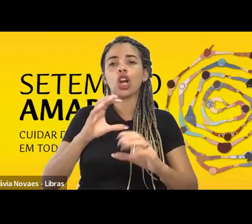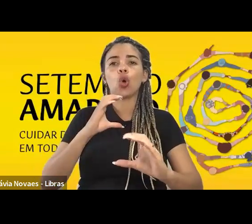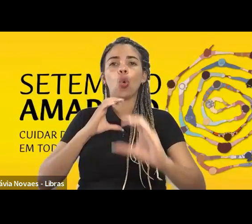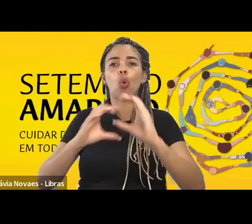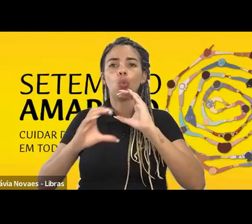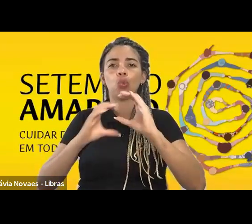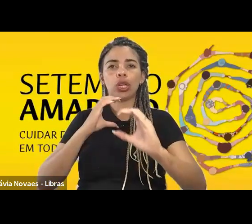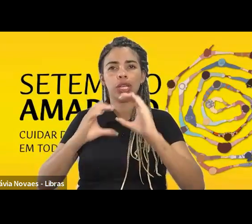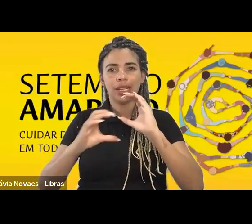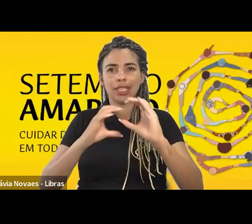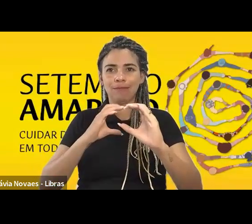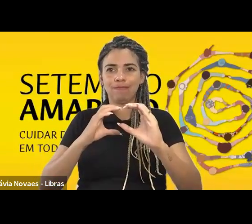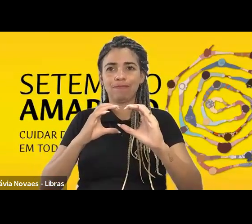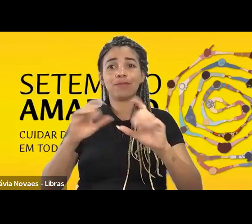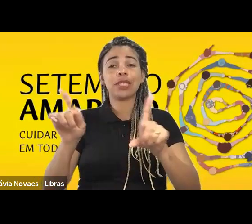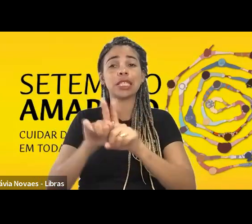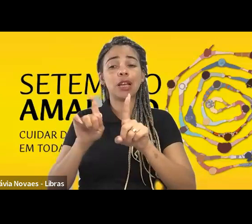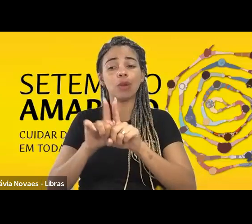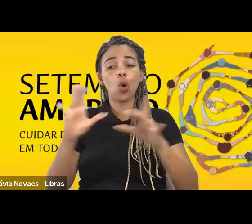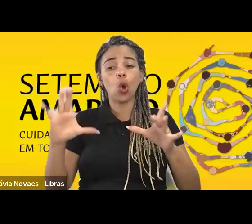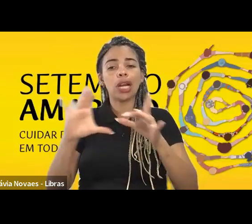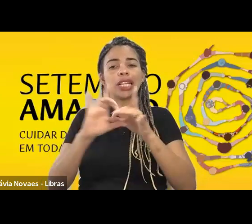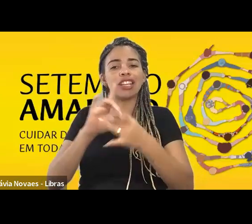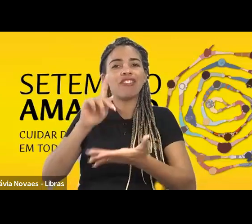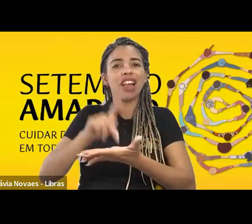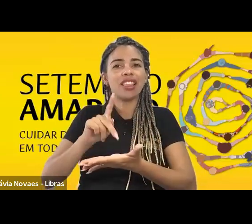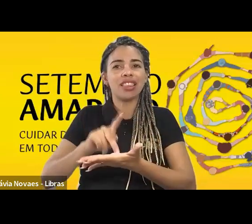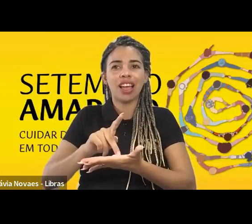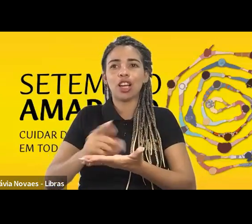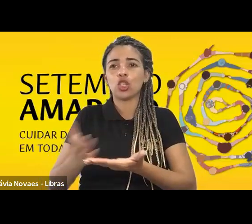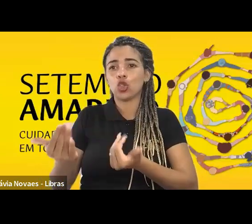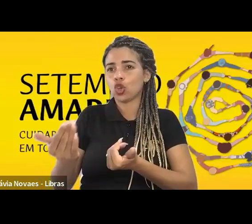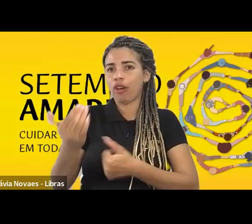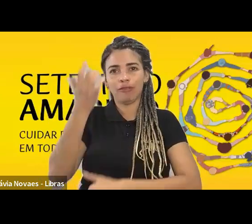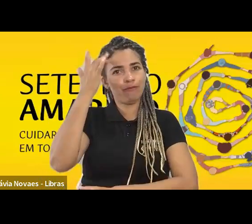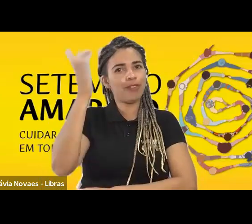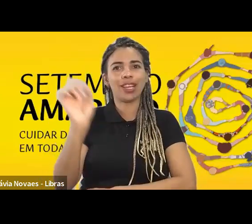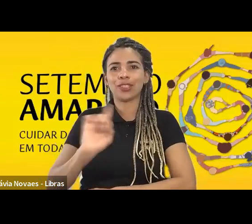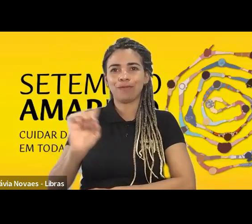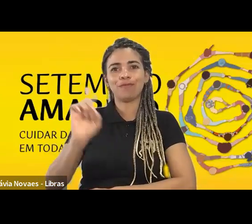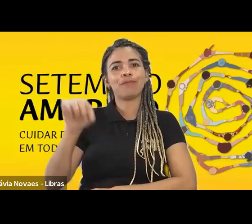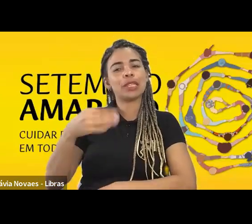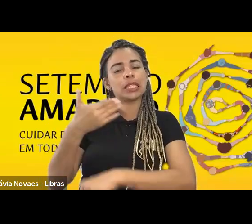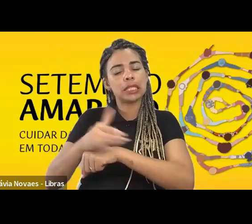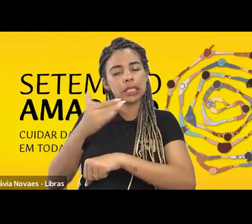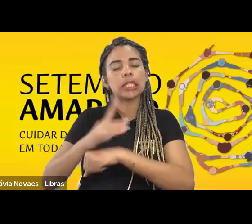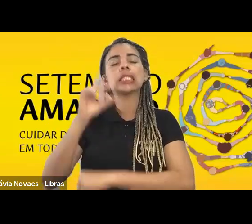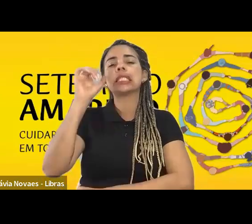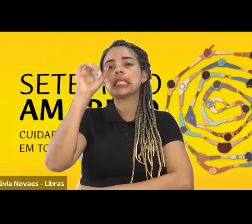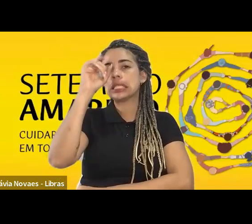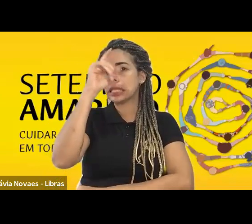comunicação, uma conexão real com o adolescente, o que não é nada fácil. É um exercício difícil.